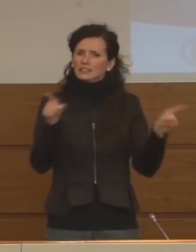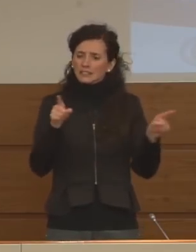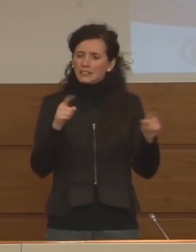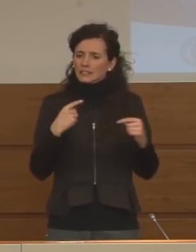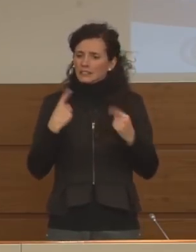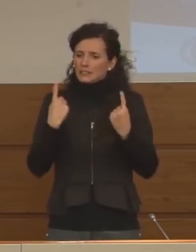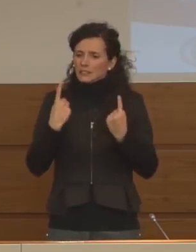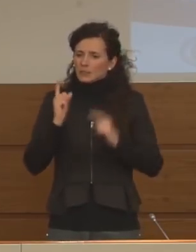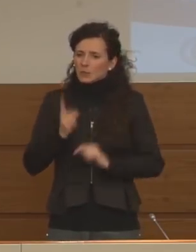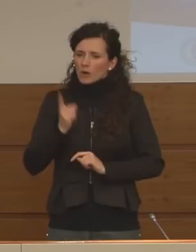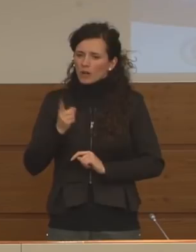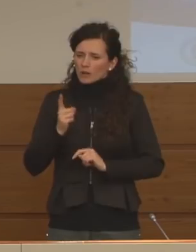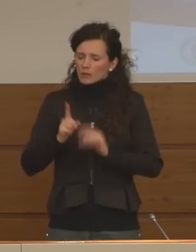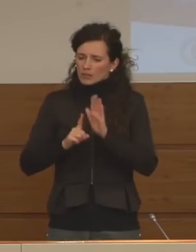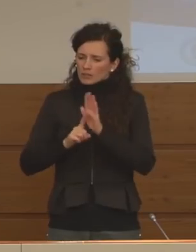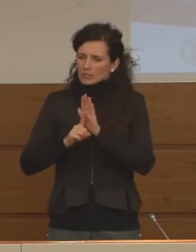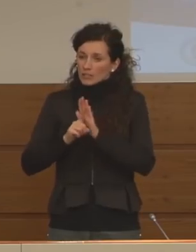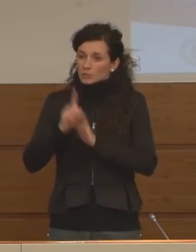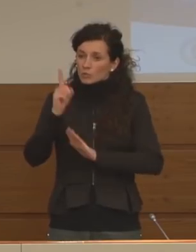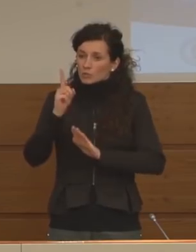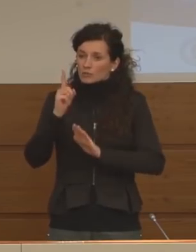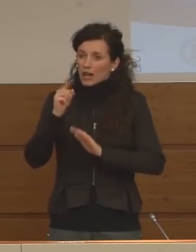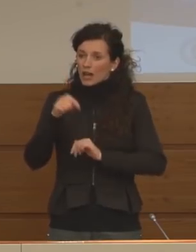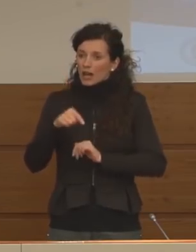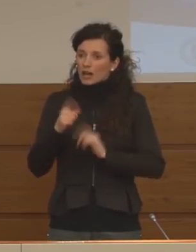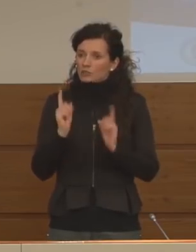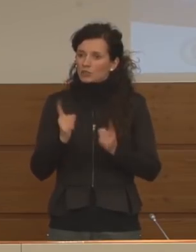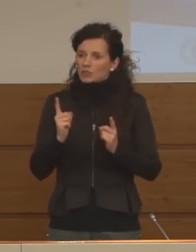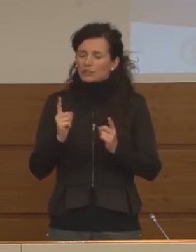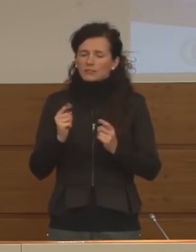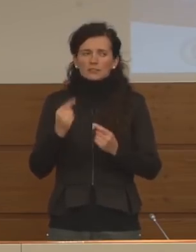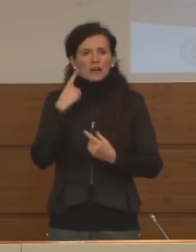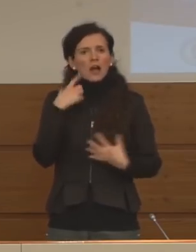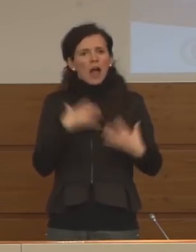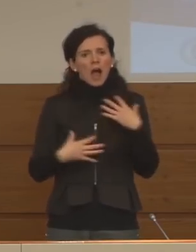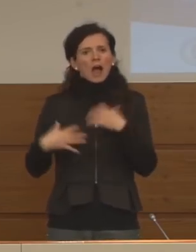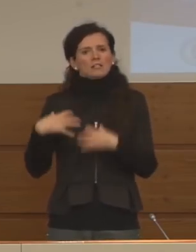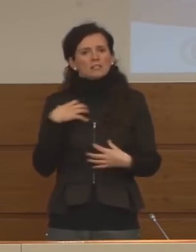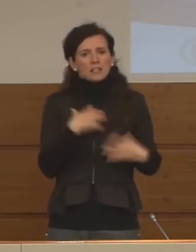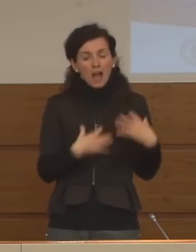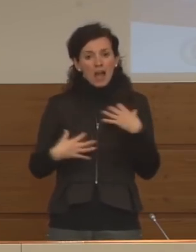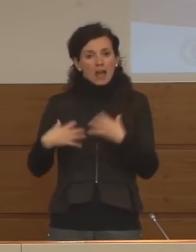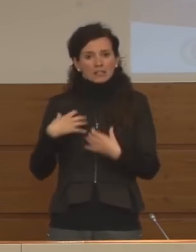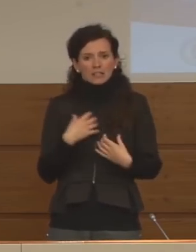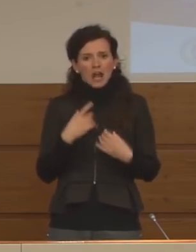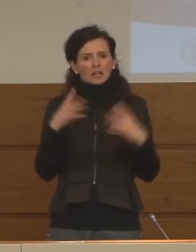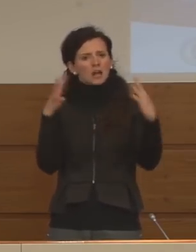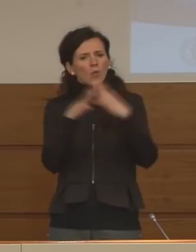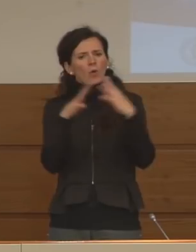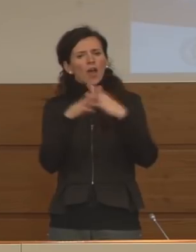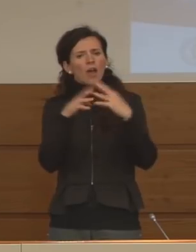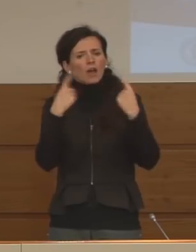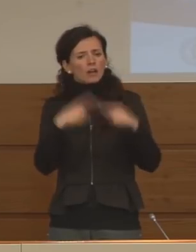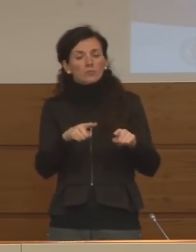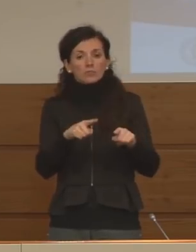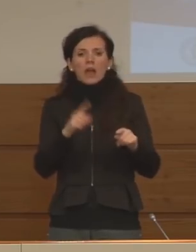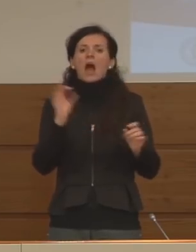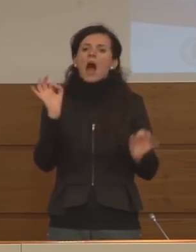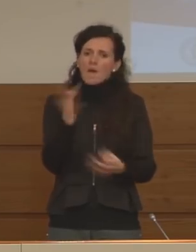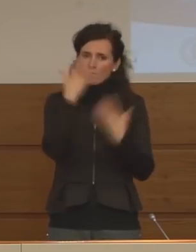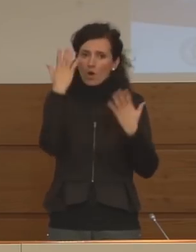i risultati di questa guerra auspicando qualche volta gioendo